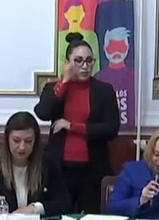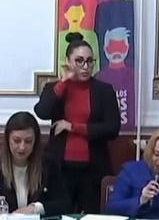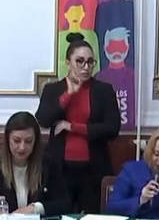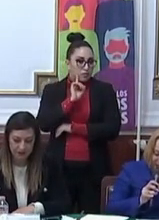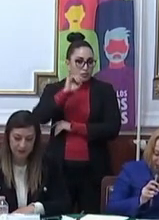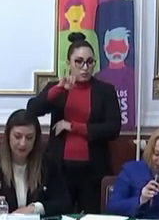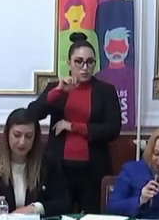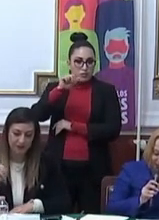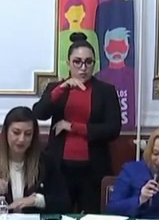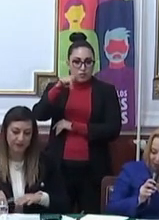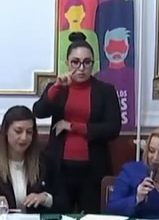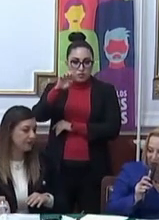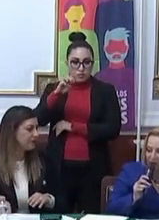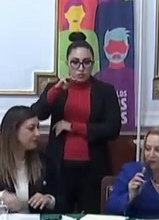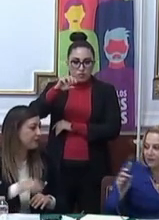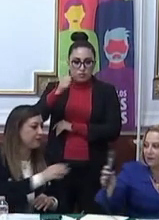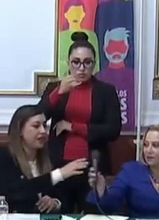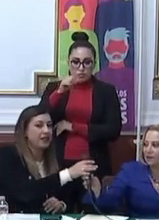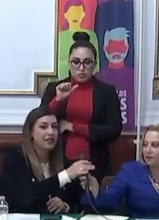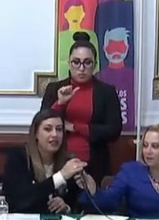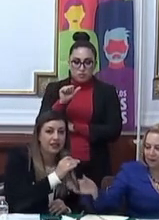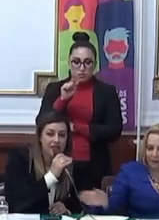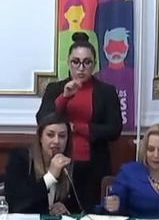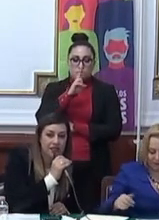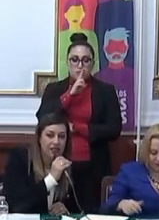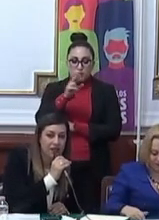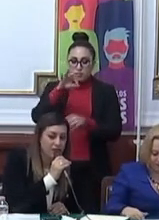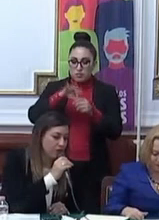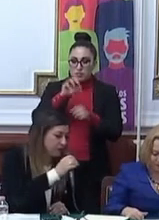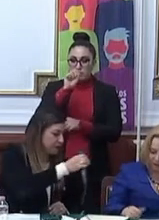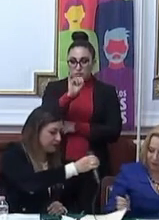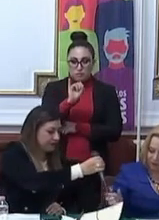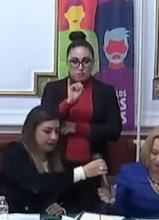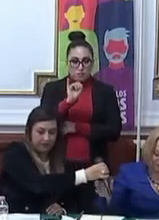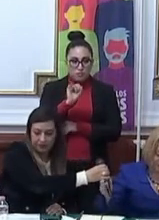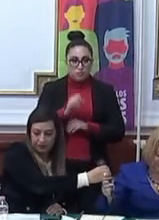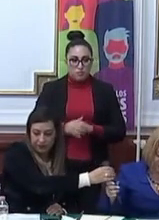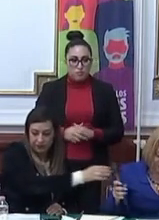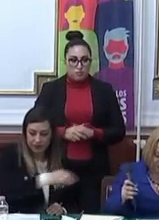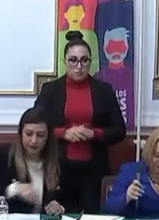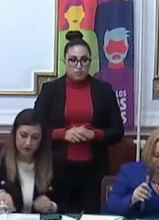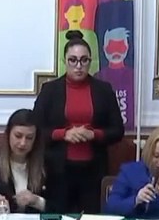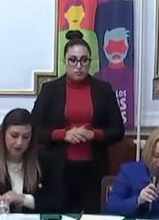Diputada Janet Elizabeth Guerrero Maya. Janet Guerrero, a favor.